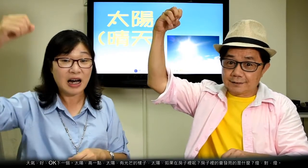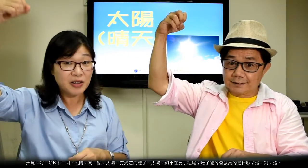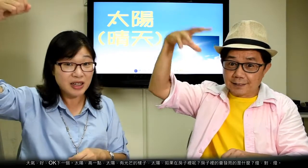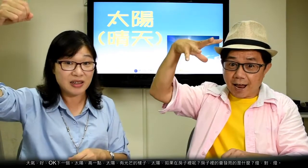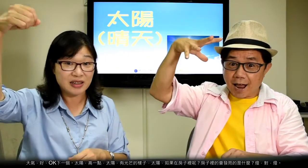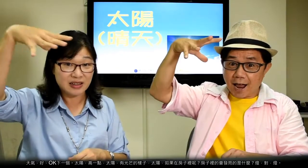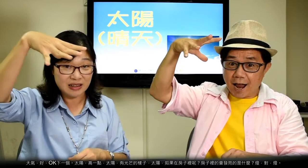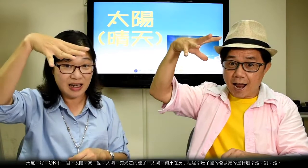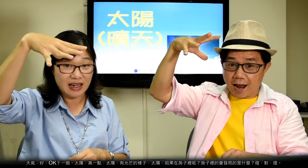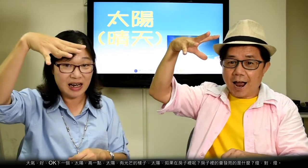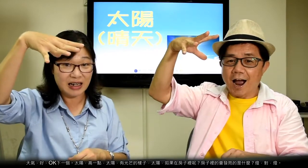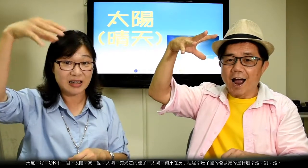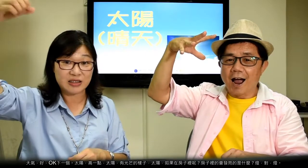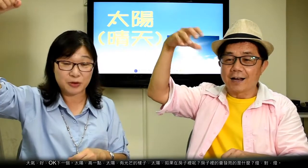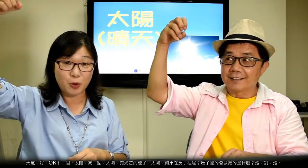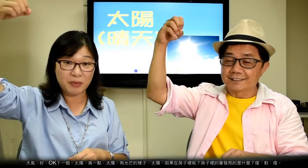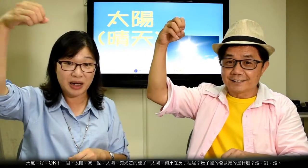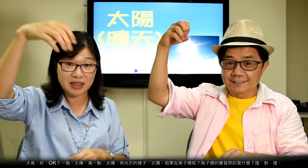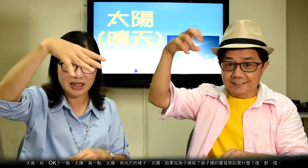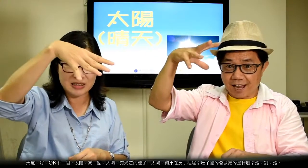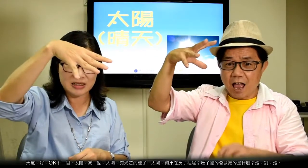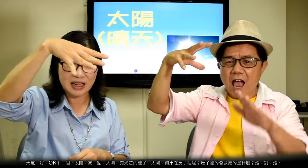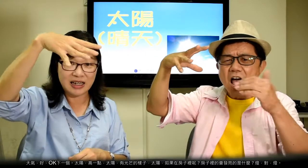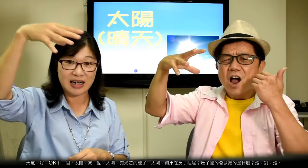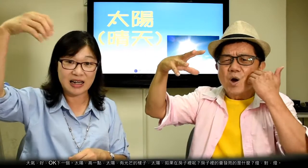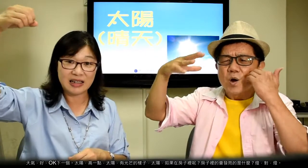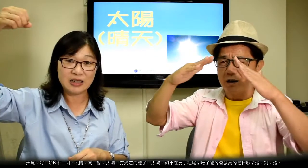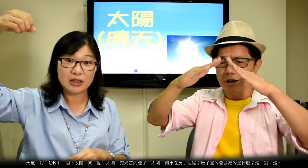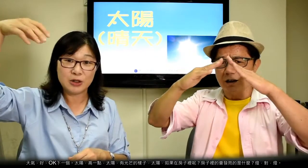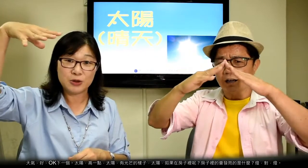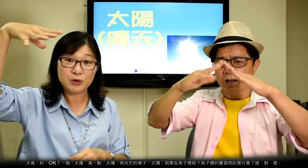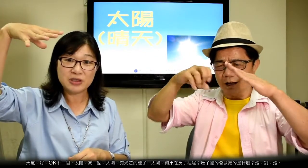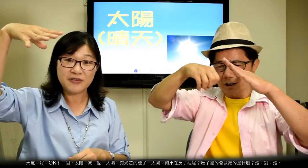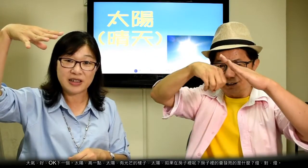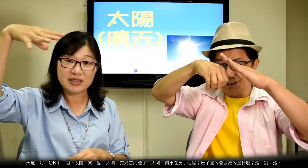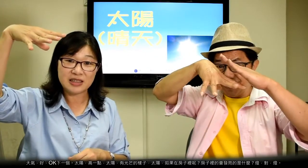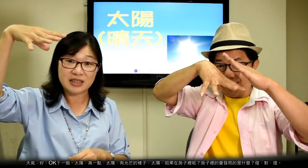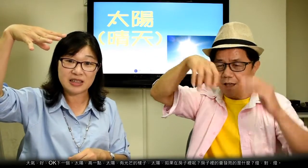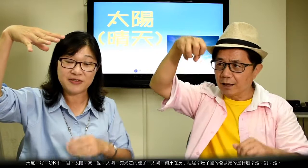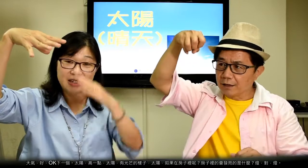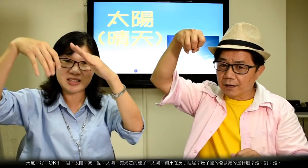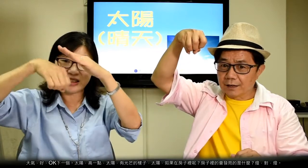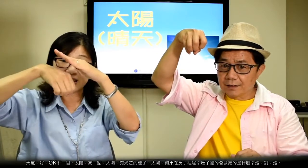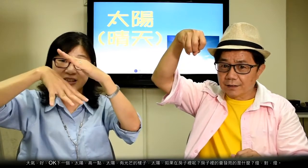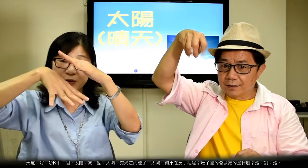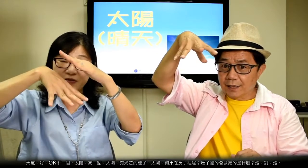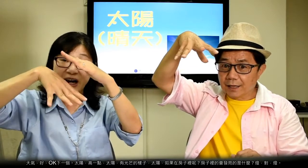高一点，太阳有光芒的样子，太阳。如果在房子里呢？房子里的会发